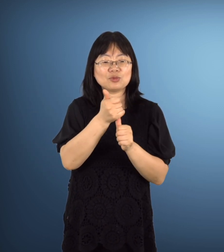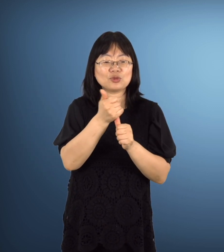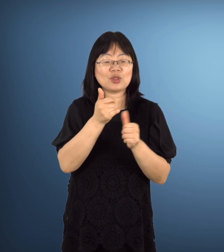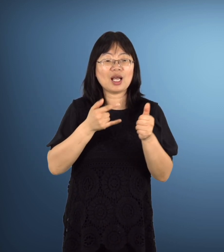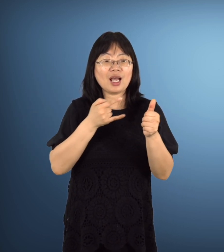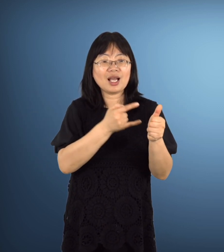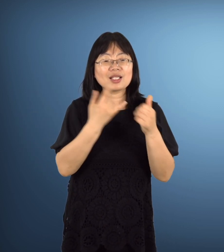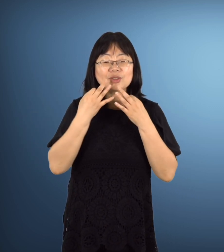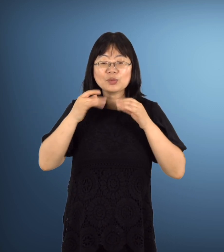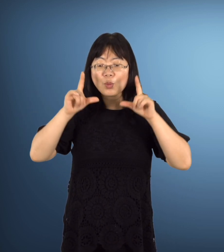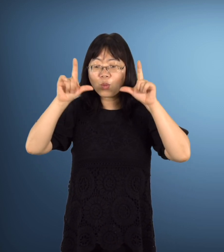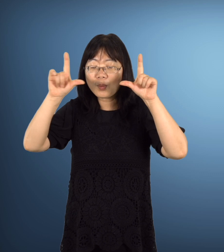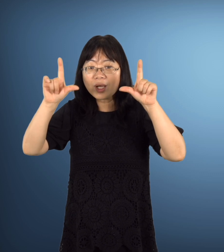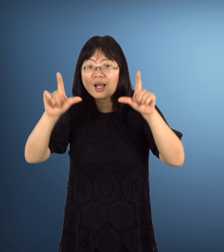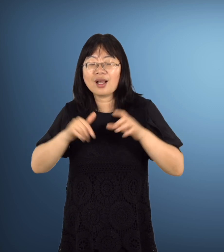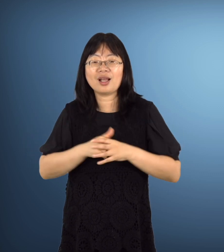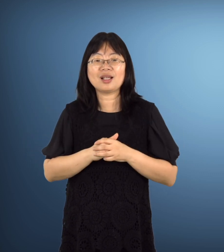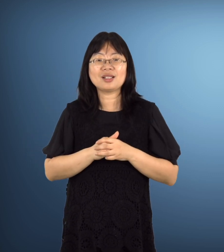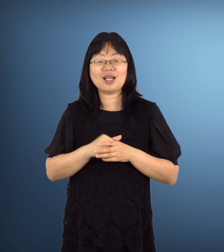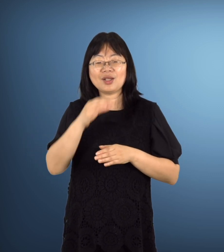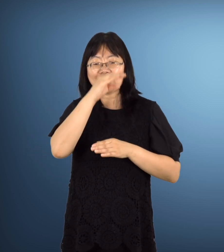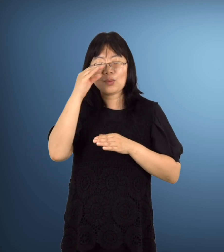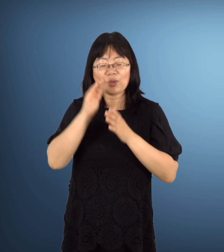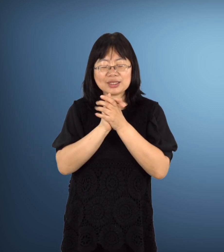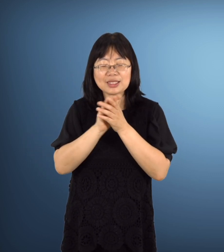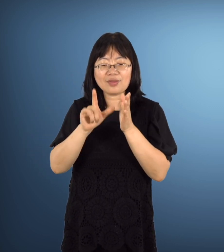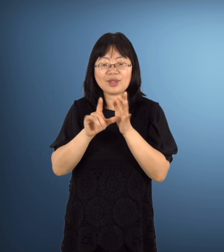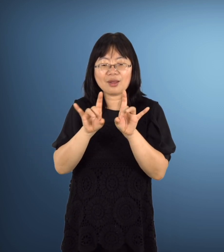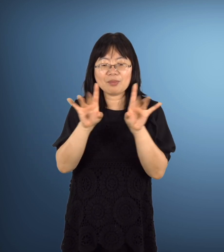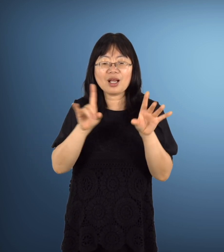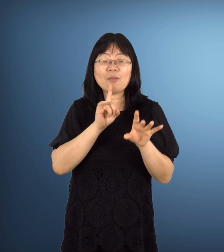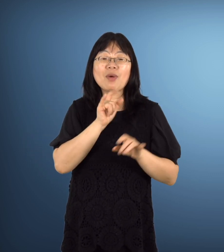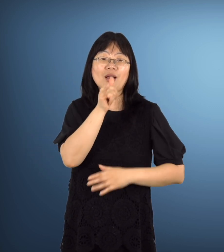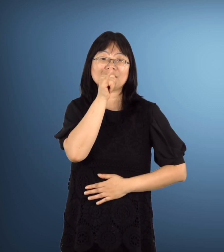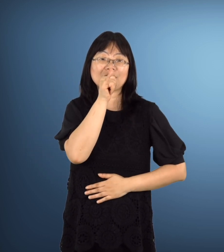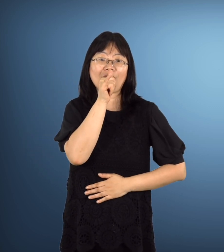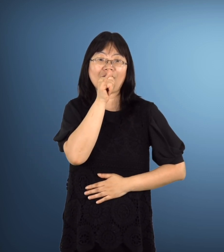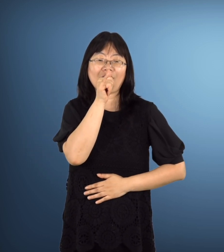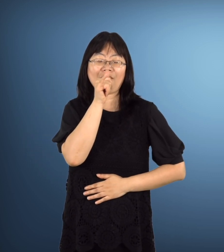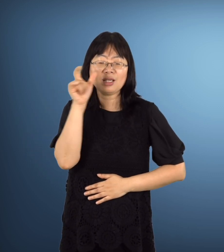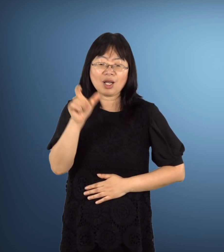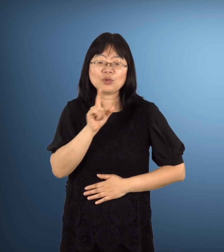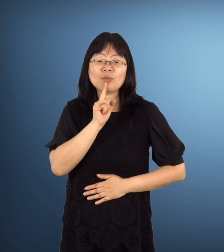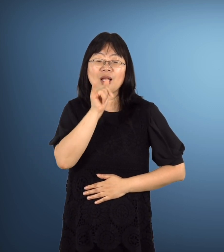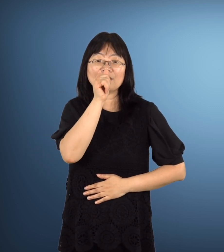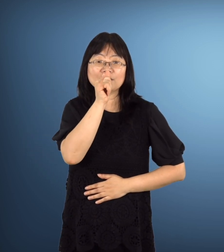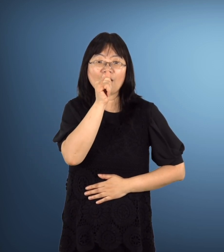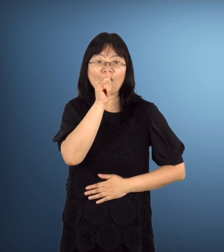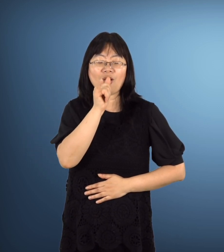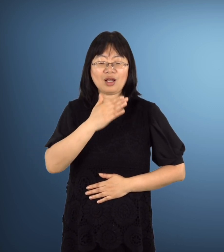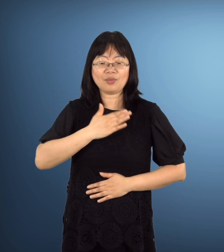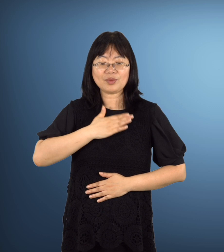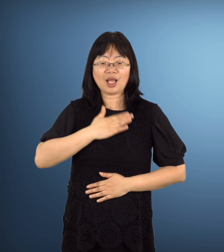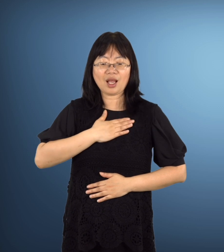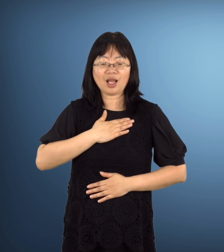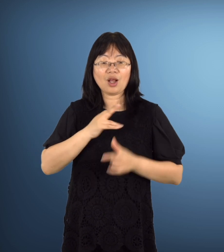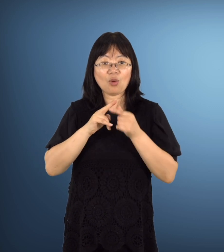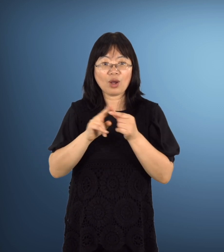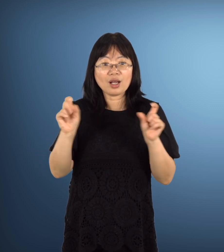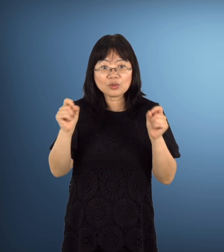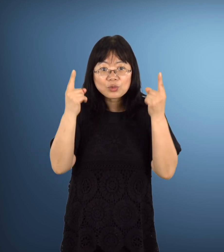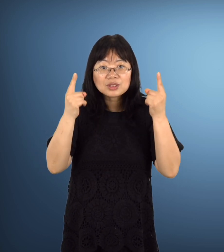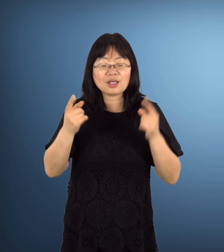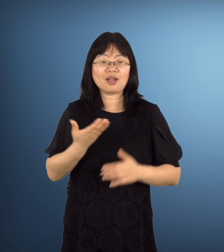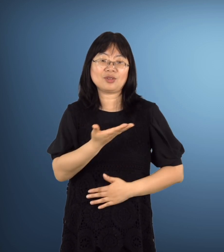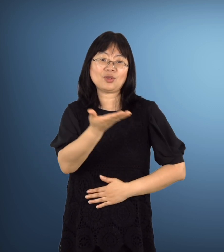교육자들에게 금요일 경건회 때마다 하는 얘기가, 강조하는 얘기가, 나를 비롯해서